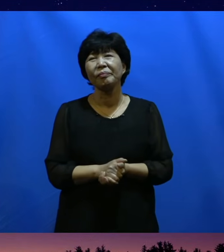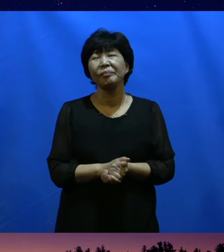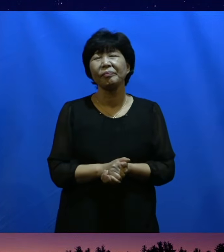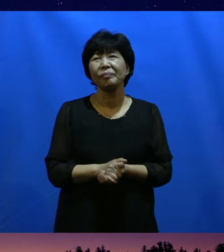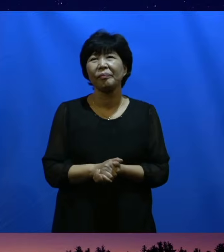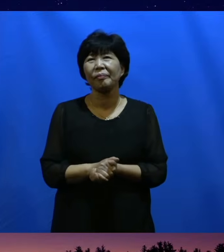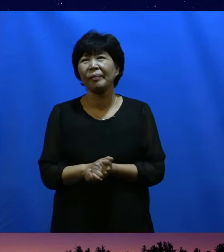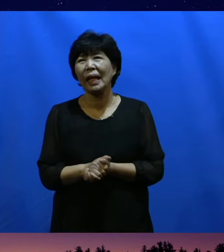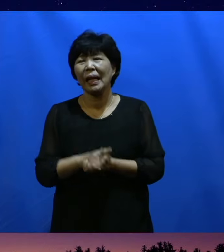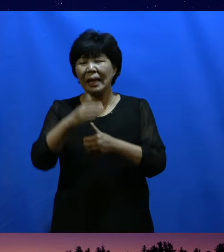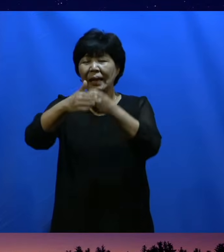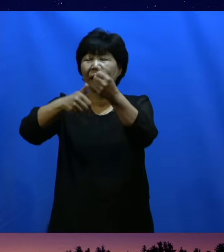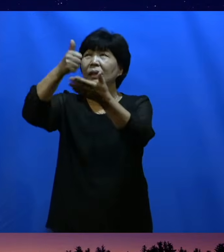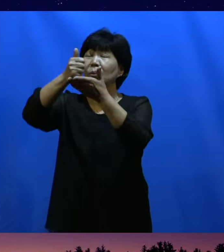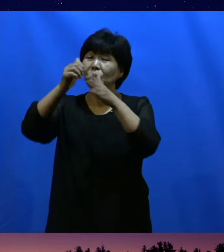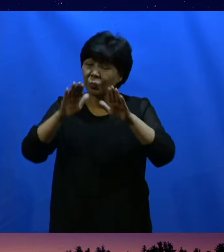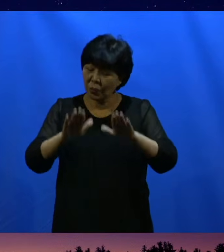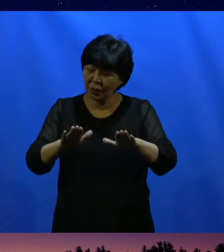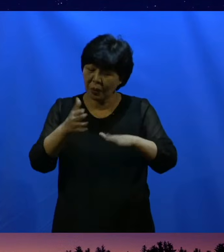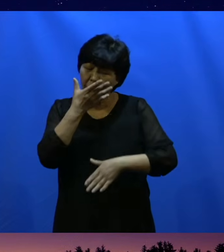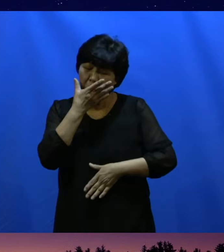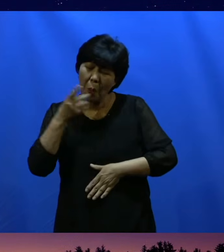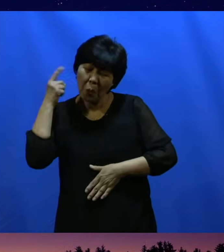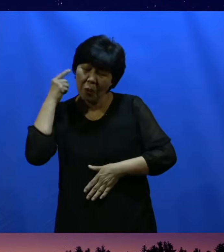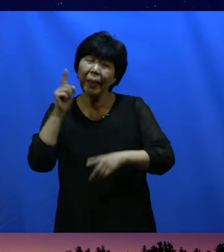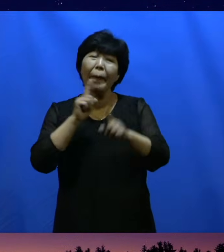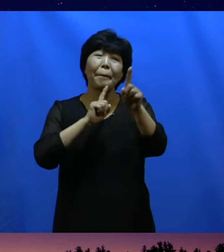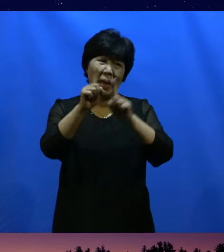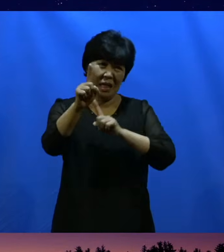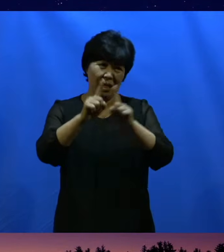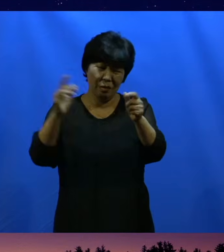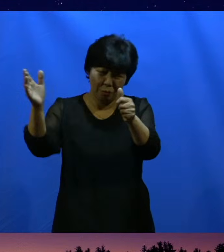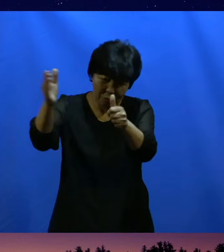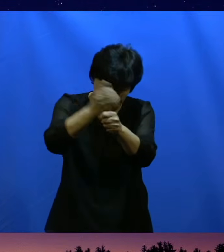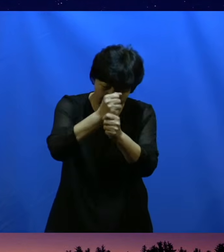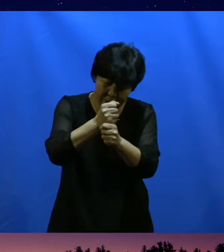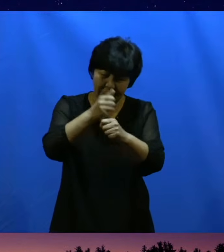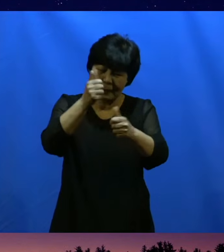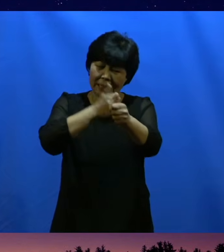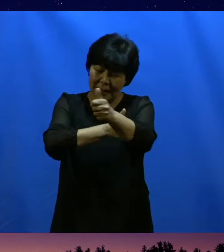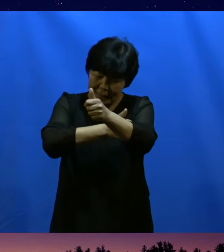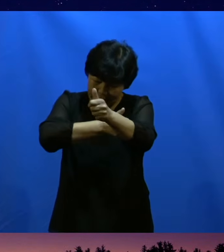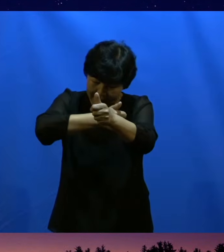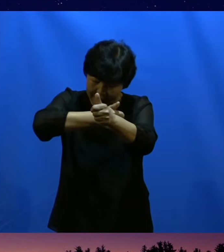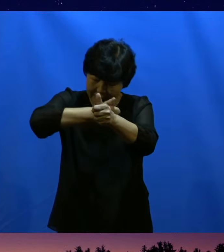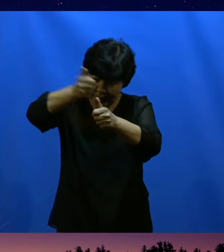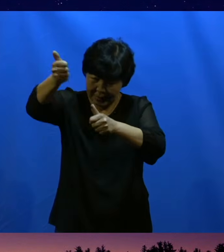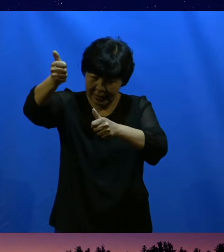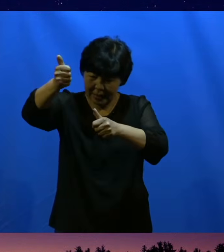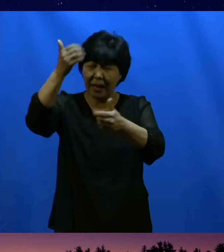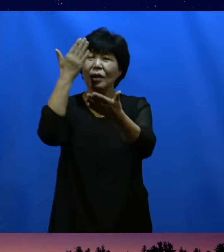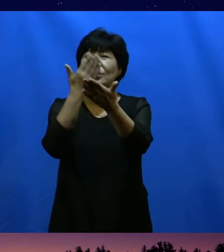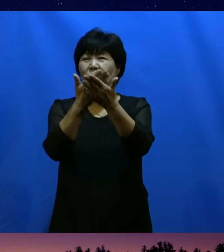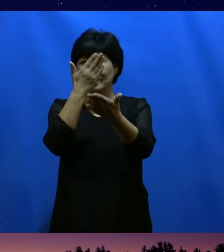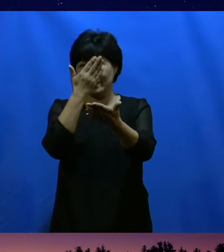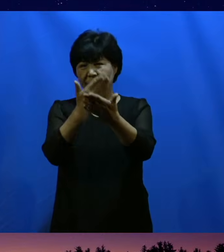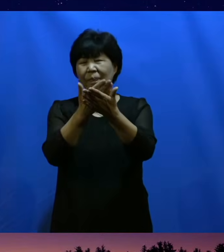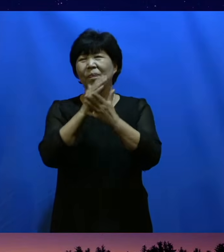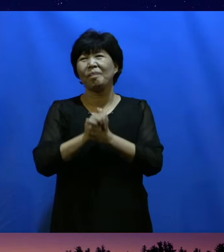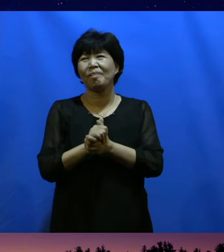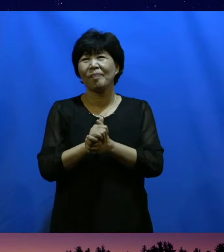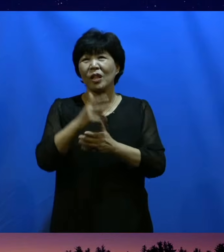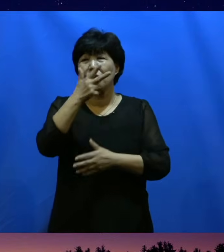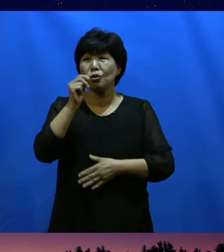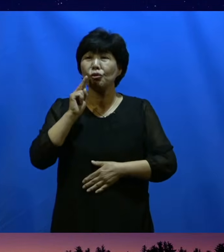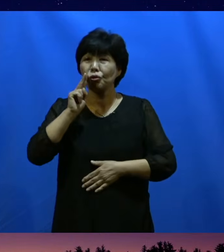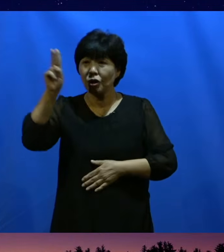주시옵소서. 하나님 오늘 이 복음의 말씀 우리가 붙잡고 승리하는 일상이 되게 하여 주시옵소서. 주여